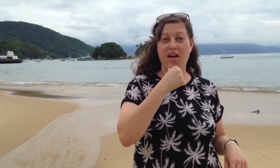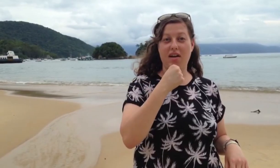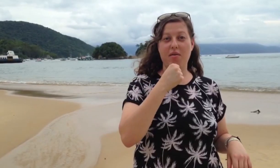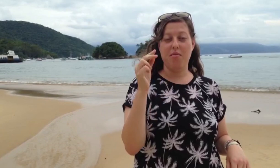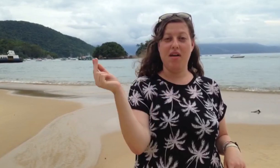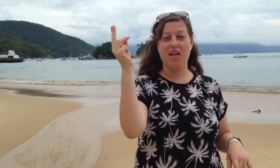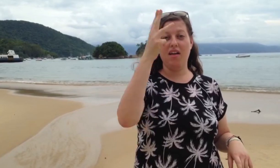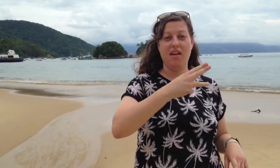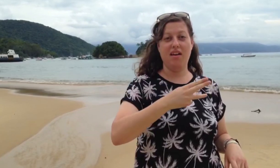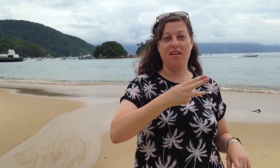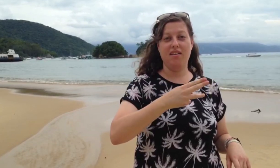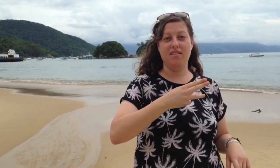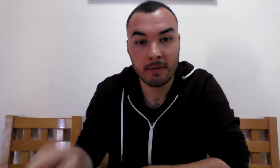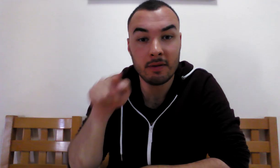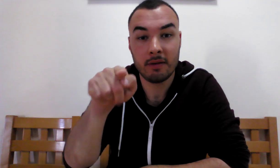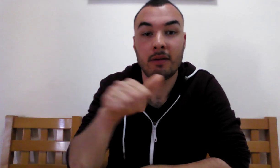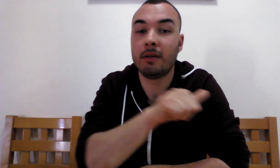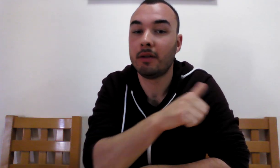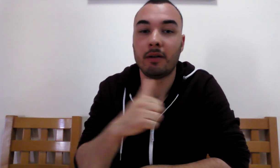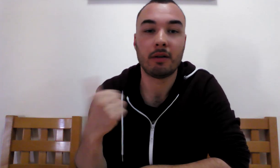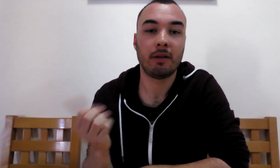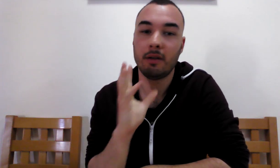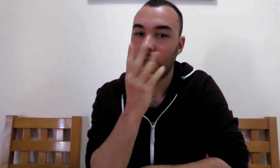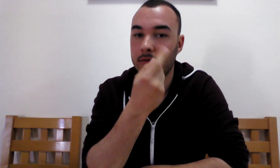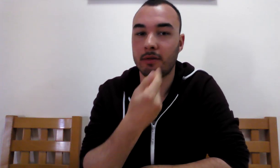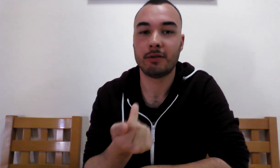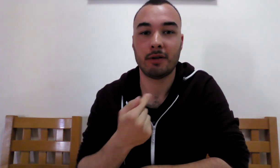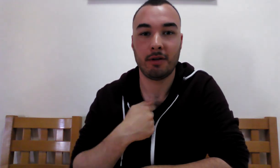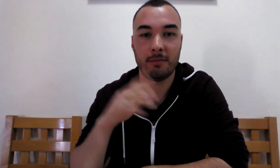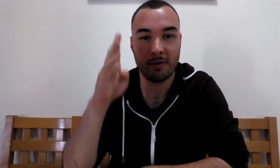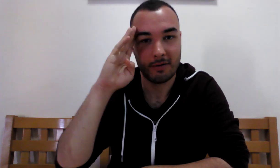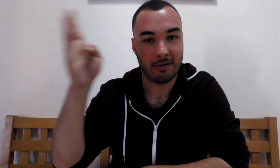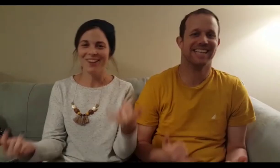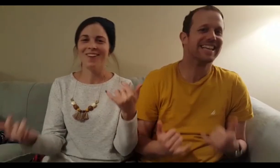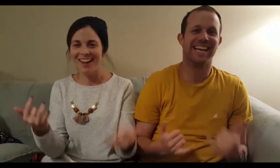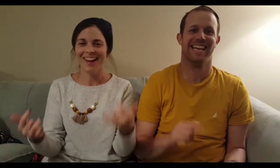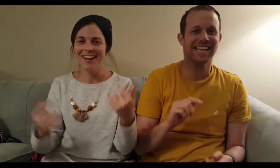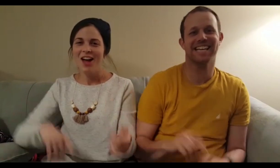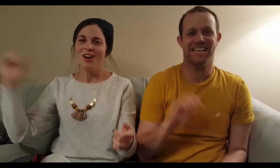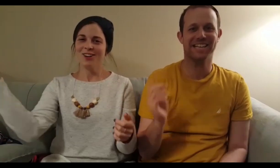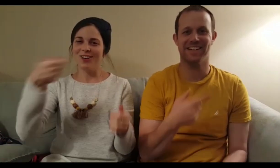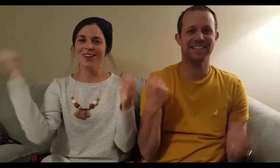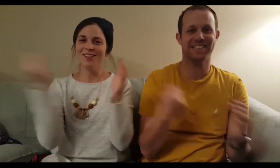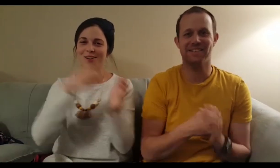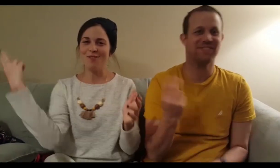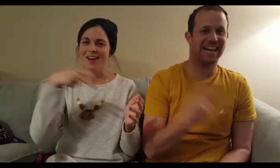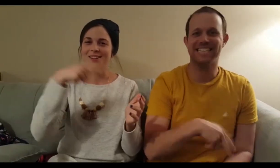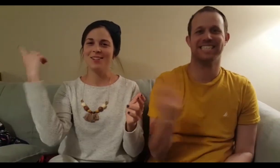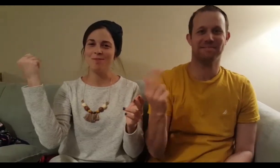יפה בכל העיר עונים לי היא הכי יפה שאני מכיר אוקיי, כולם! כל סופה שאת